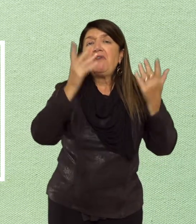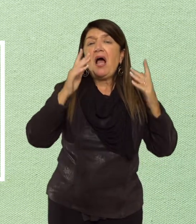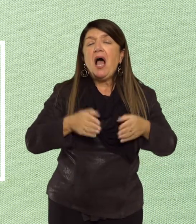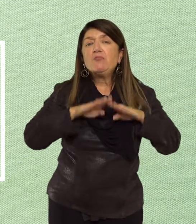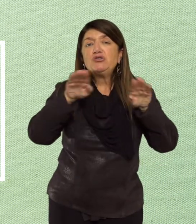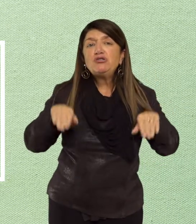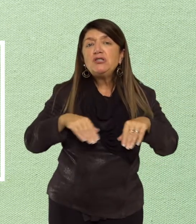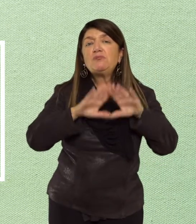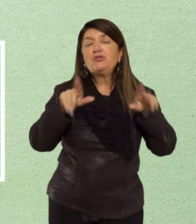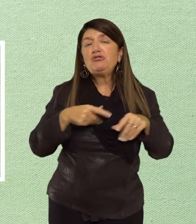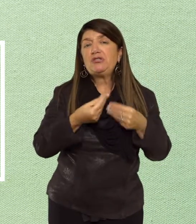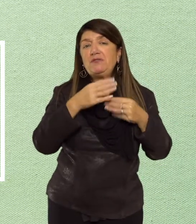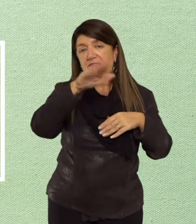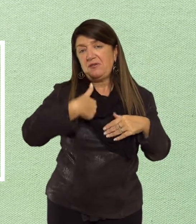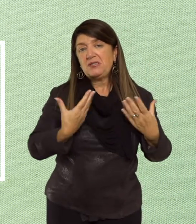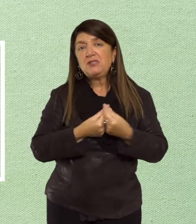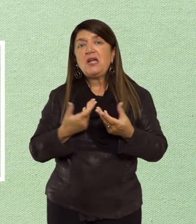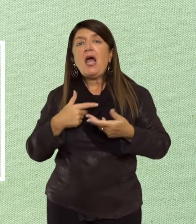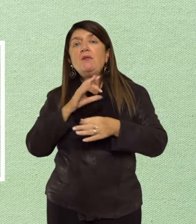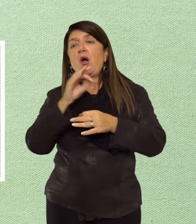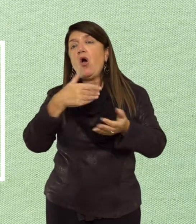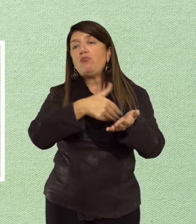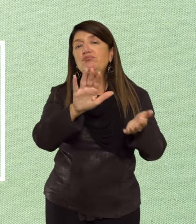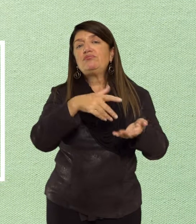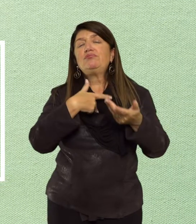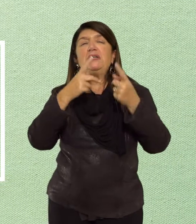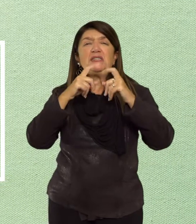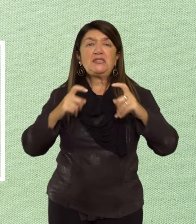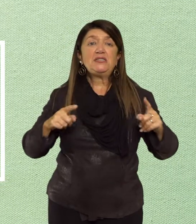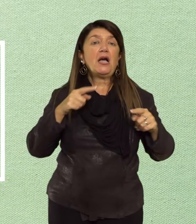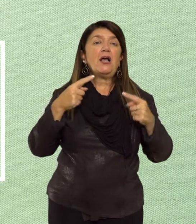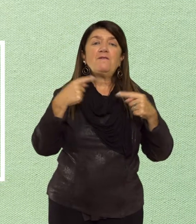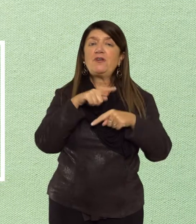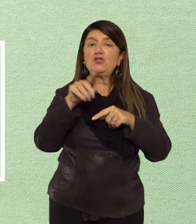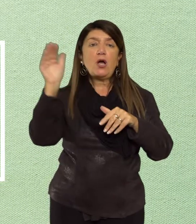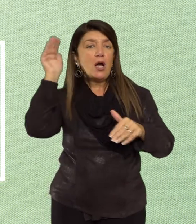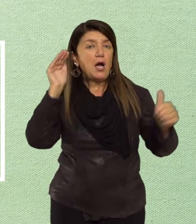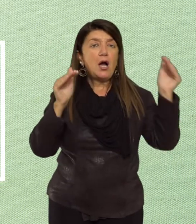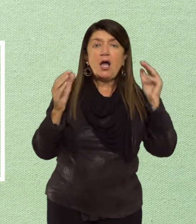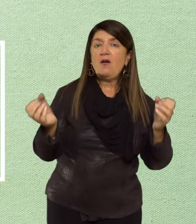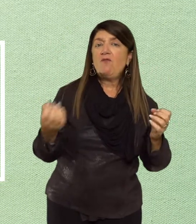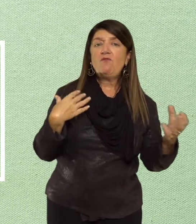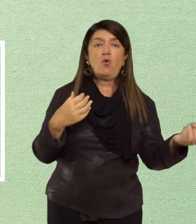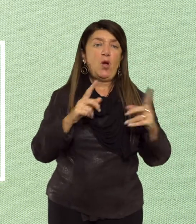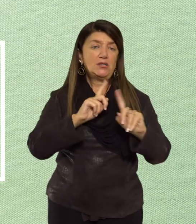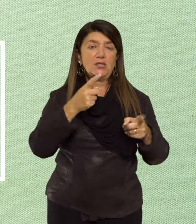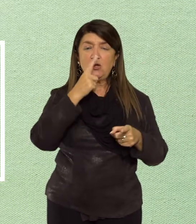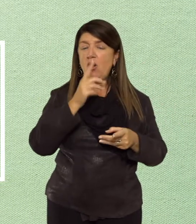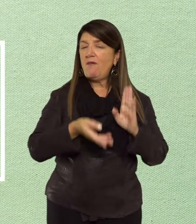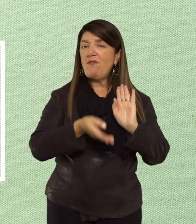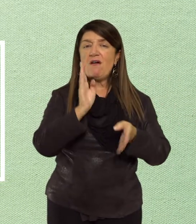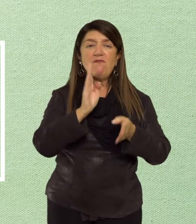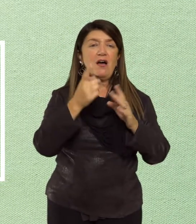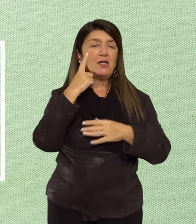noi, ma tu sorvola su tutto, sei più forte di loro e continua per la tua strada. Per tutti gli altri gli dico